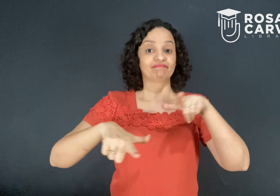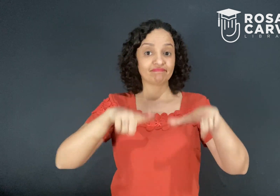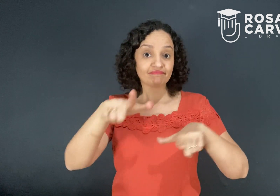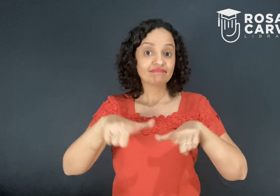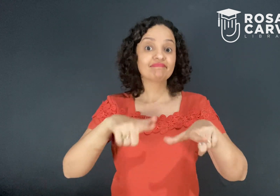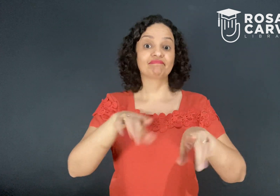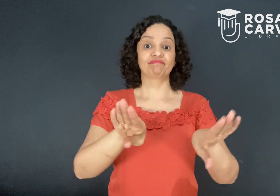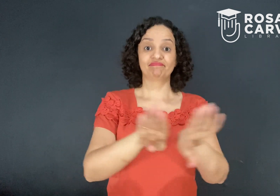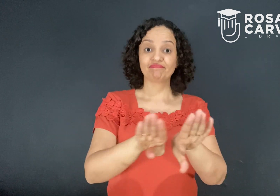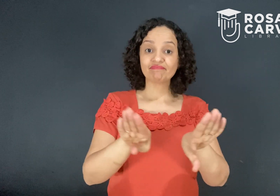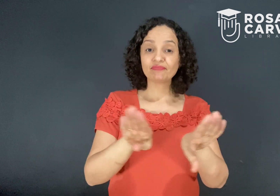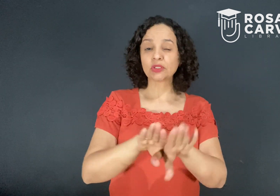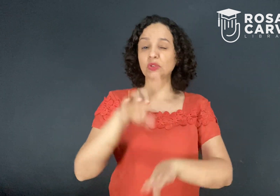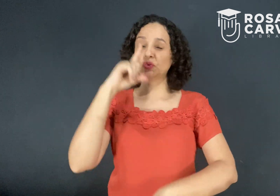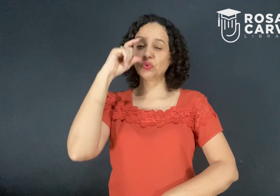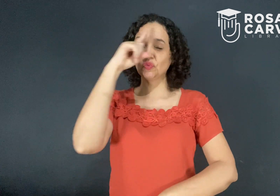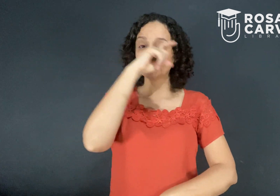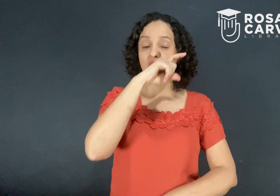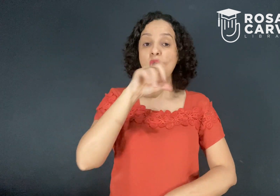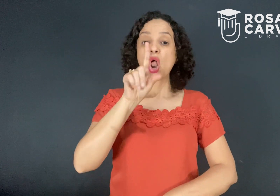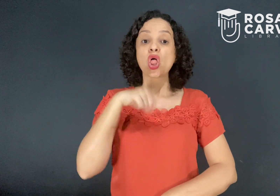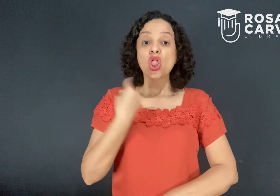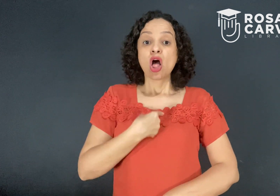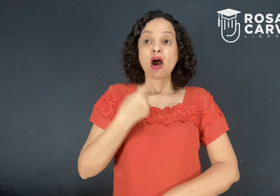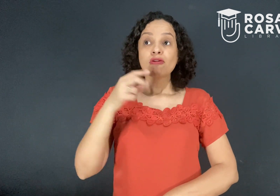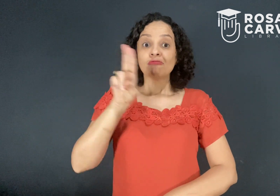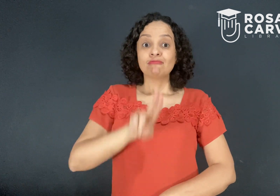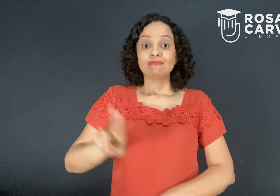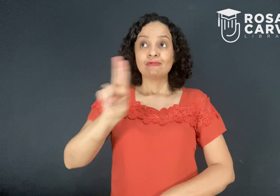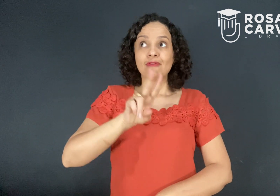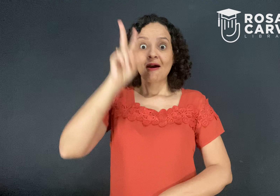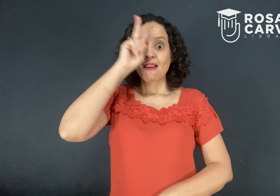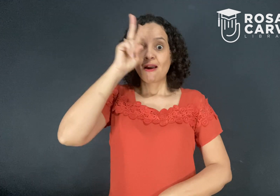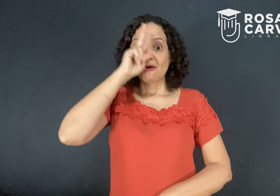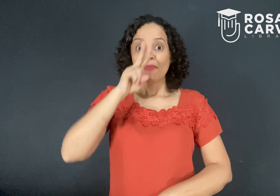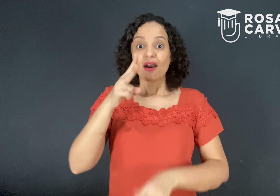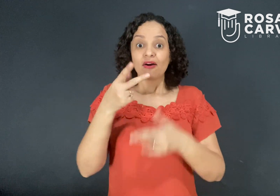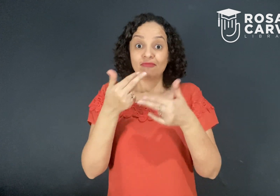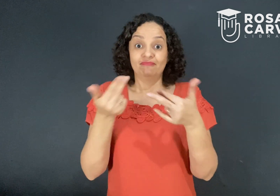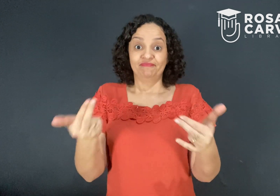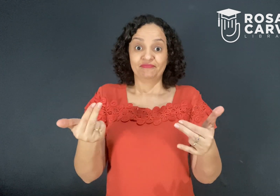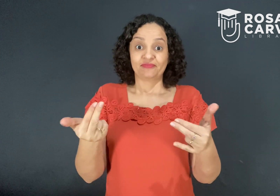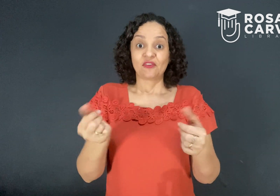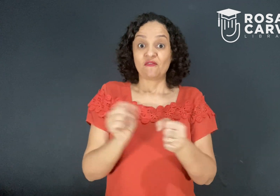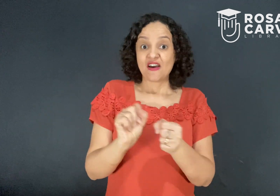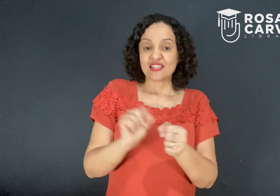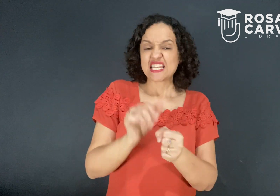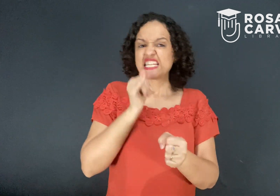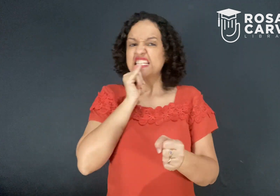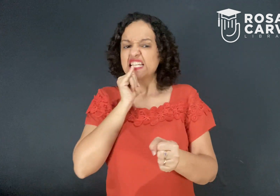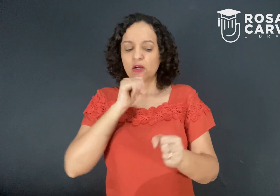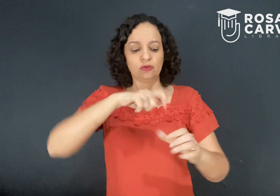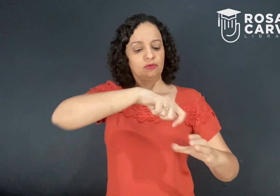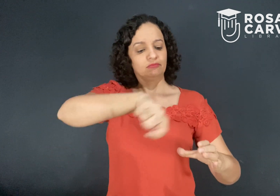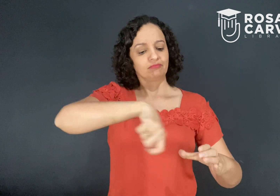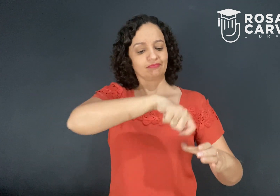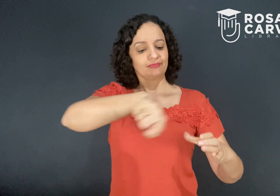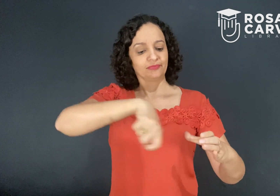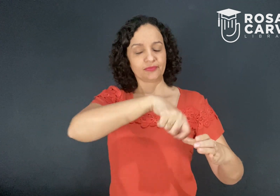memória de trabalho, que é a memória que a gente usa para lembrar coisas que na hora que a gente está realizando algo, por